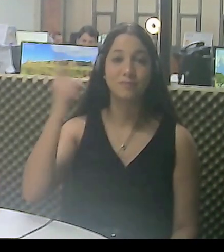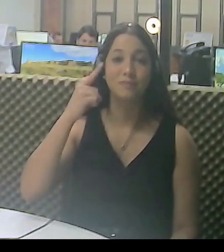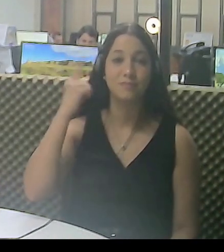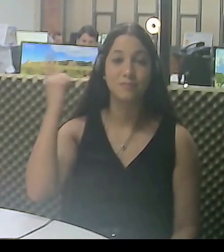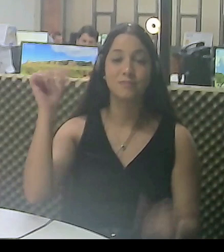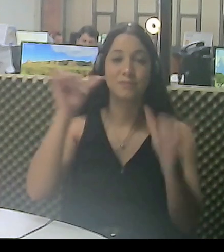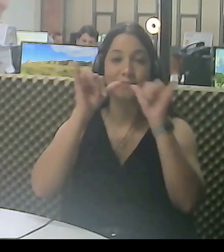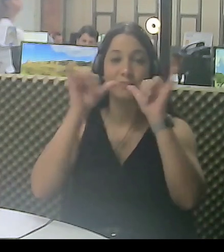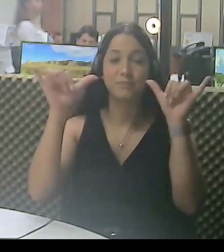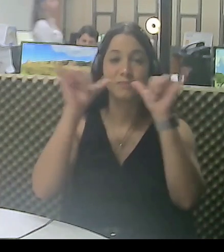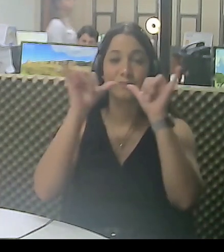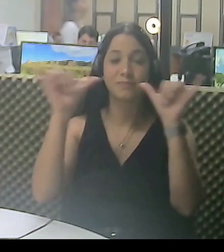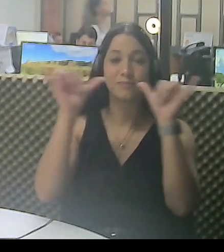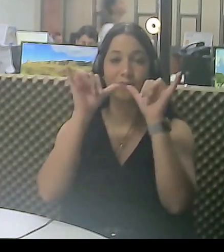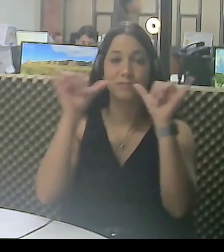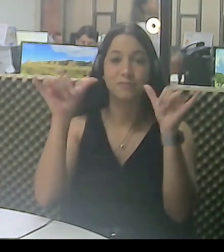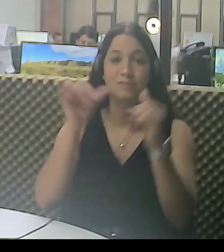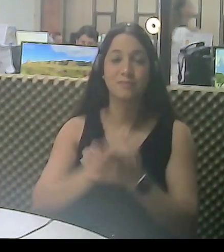Giro de